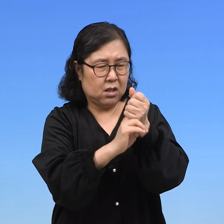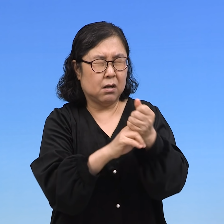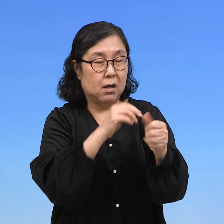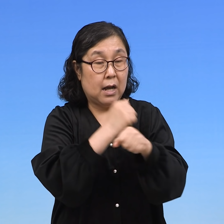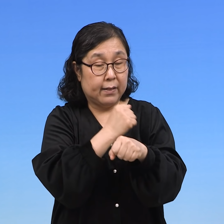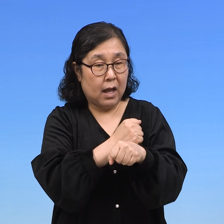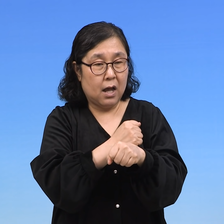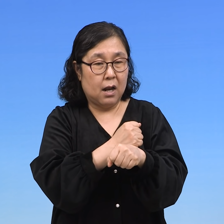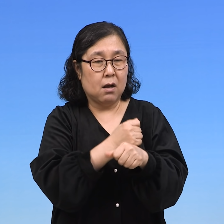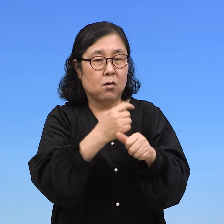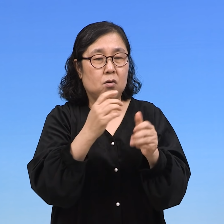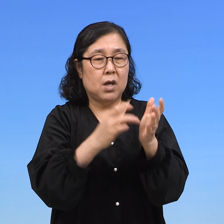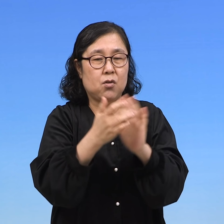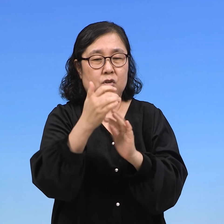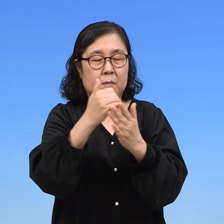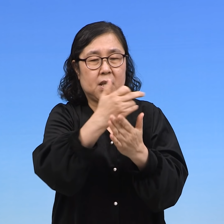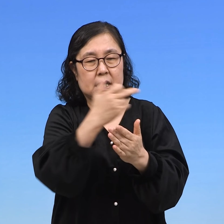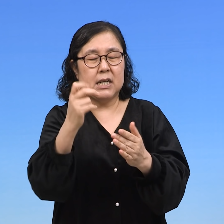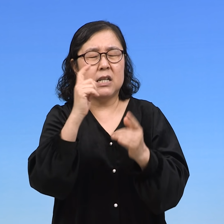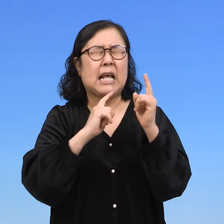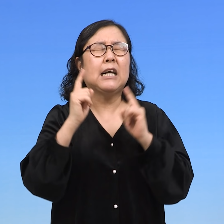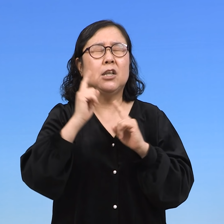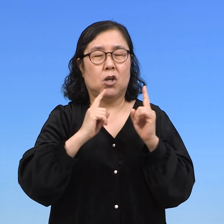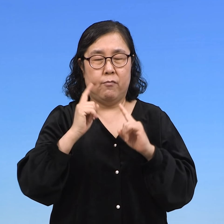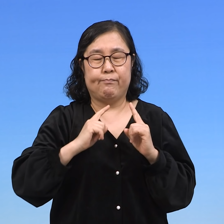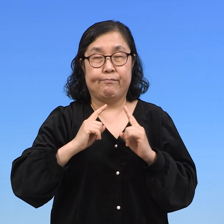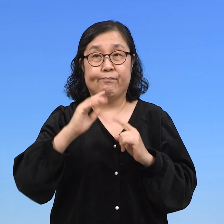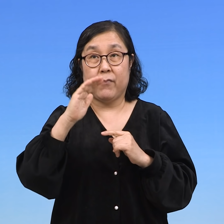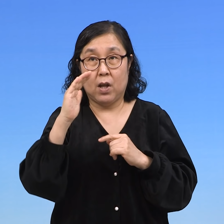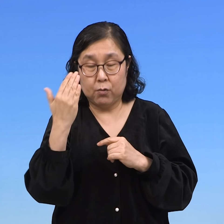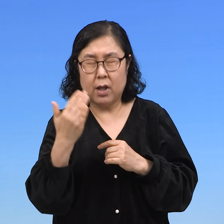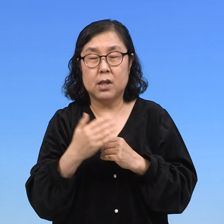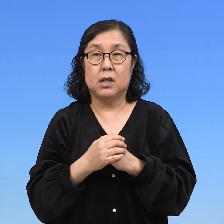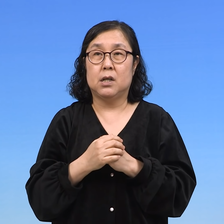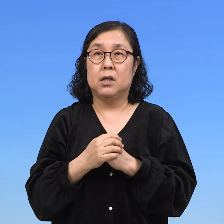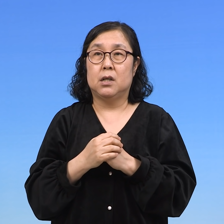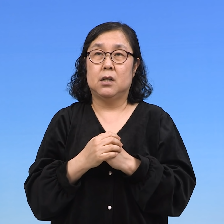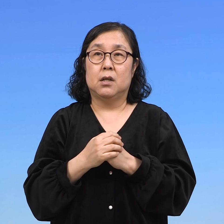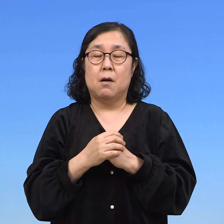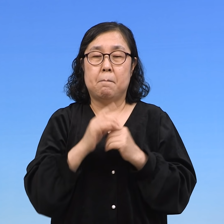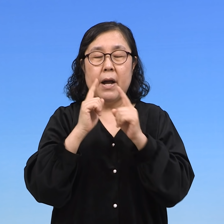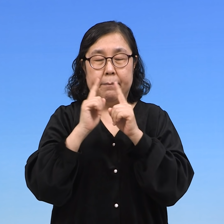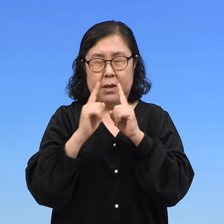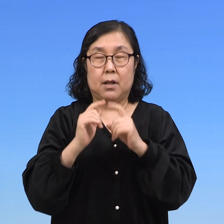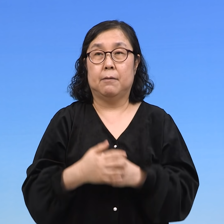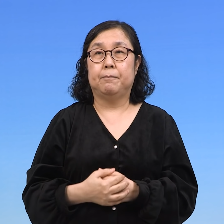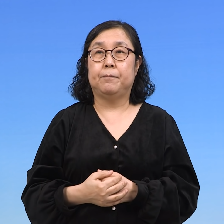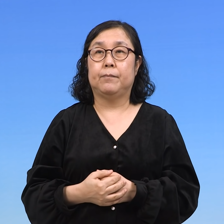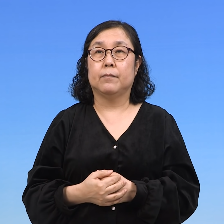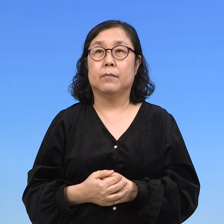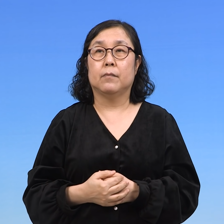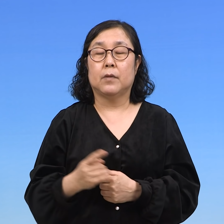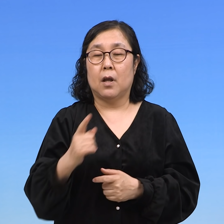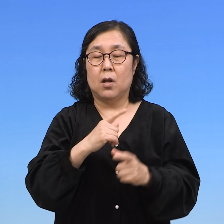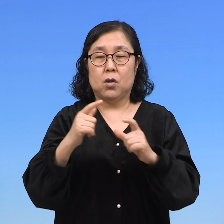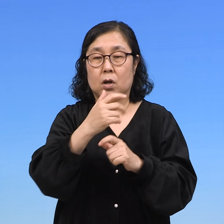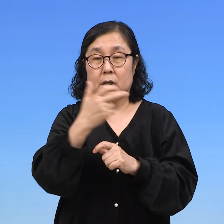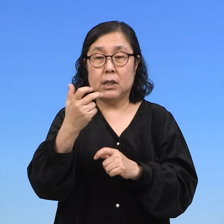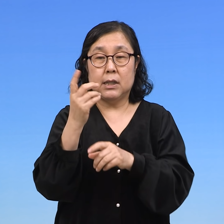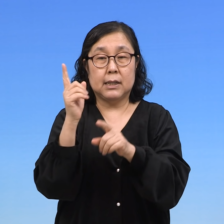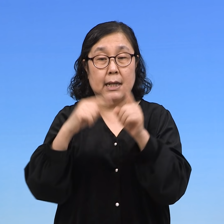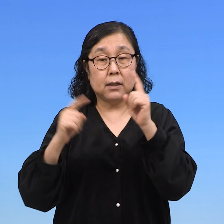너무나 큰 예수님에게 정말 인간으로 말하면 상처를 드리는 일 아닙니까 그런데 이것보다